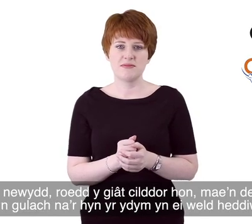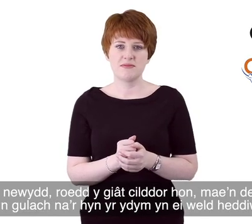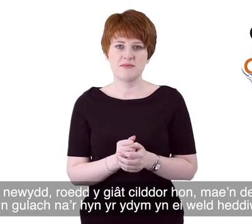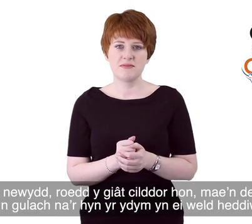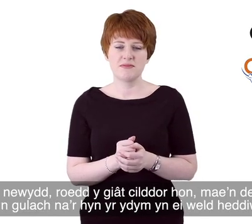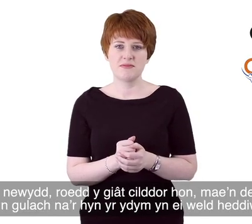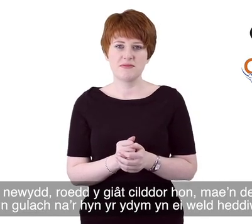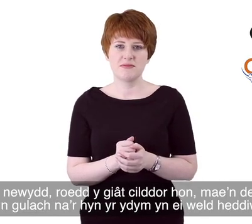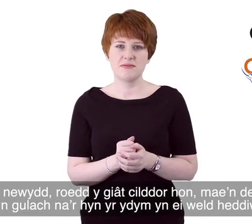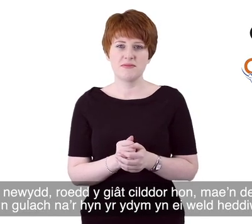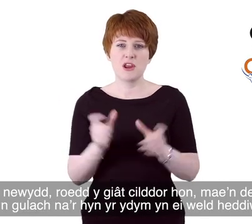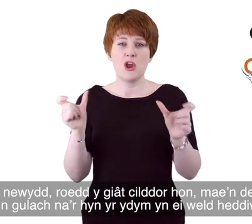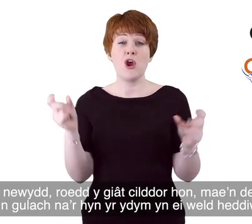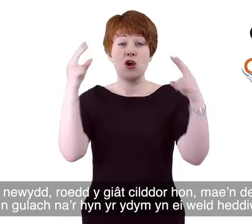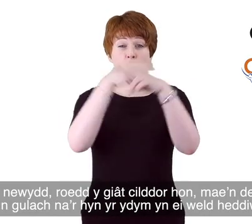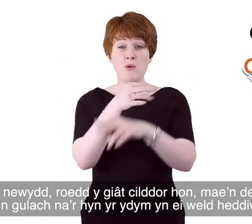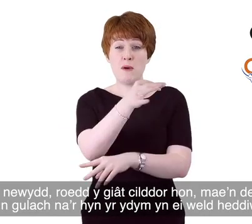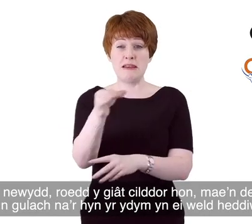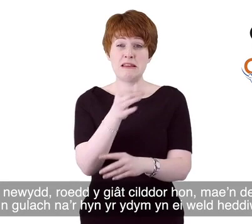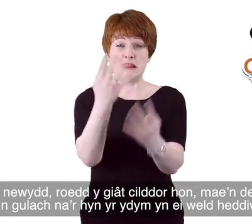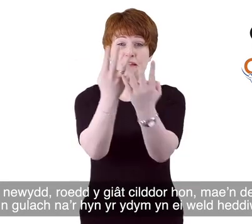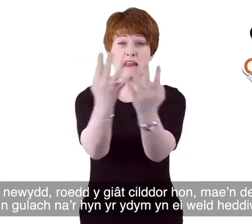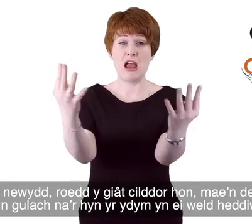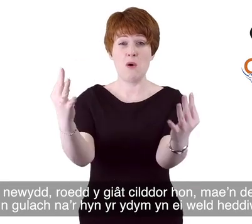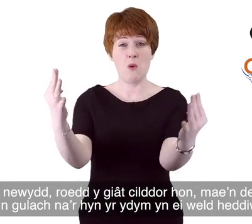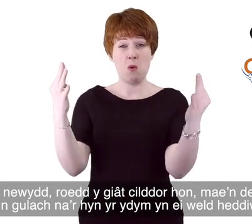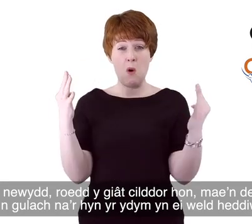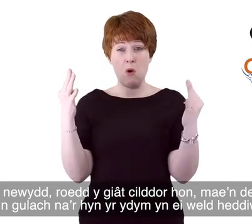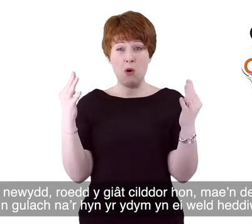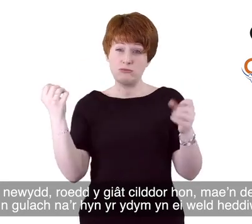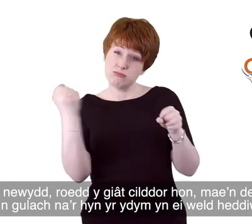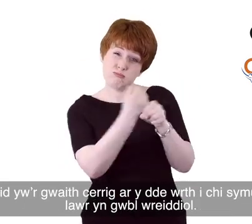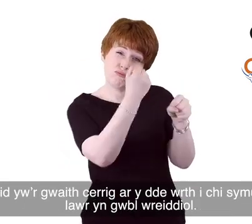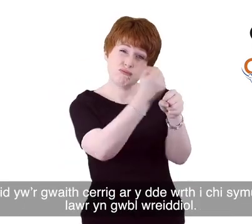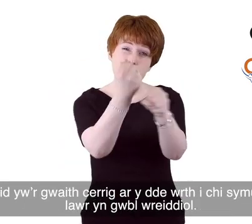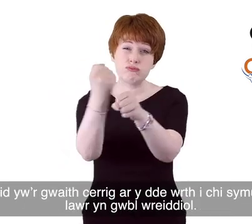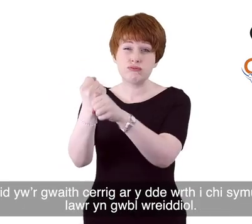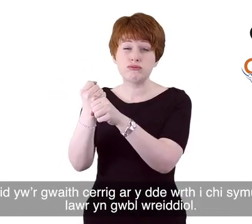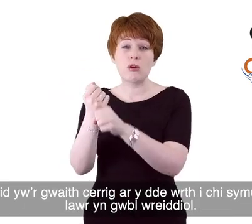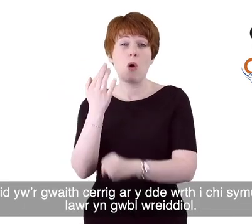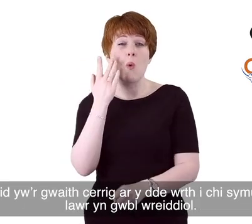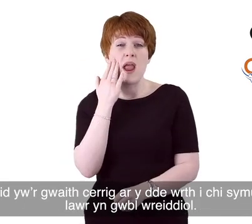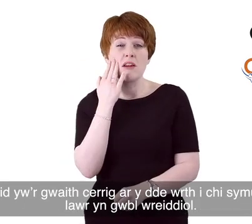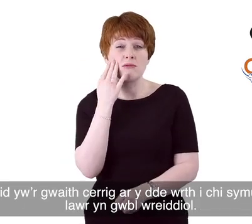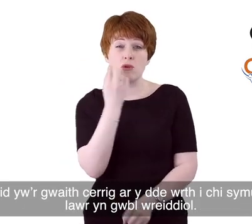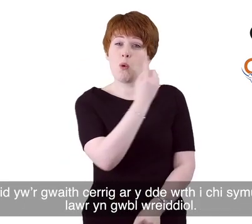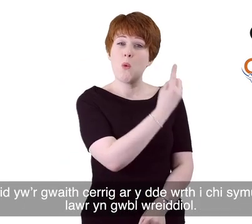Cilfor hon, mae'n debyg, yn gilach na'r hyn yr ydym yn ei gweld heddiw. Nid yw'r gwaith cerig ar y dde wrth i chi symud i lawr